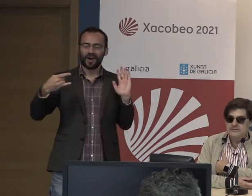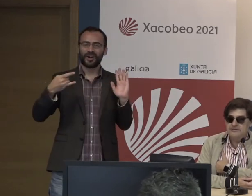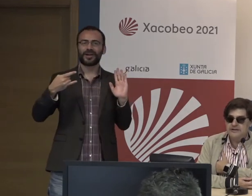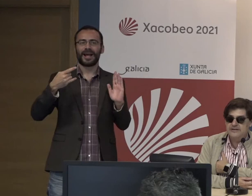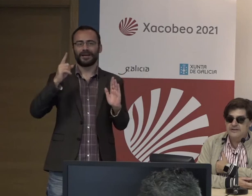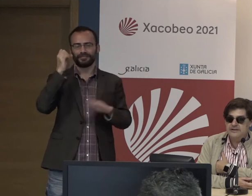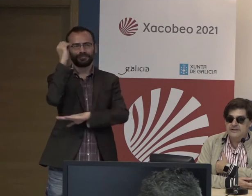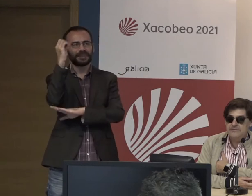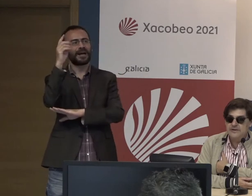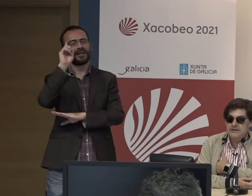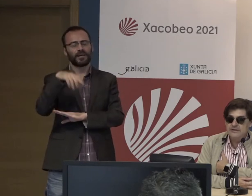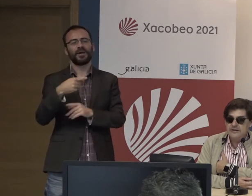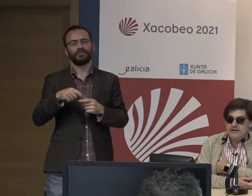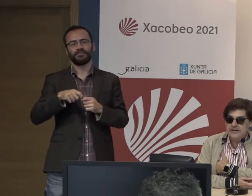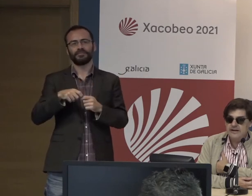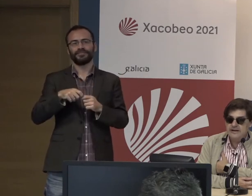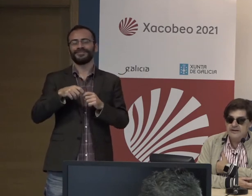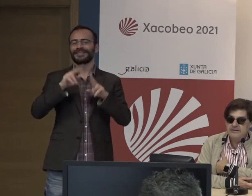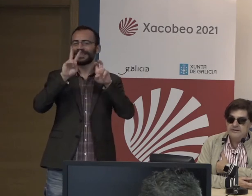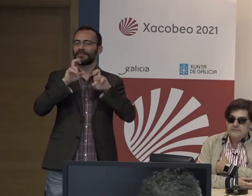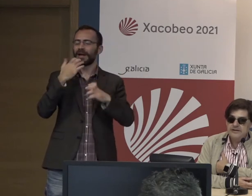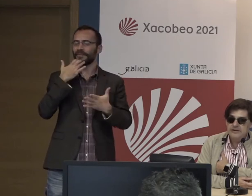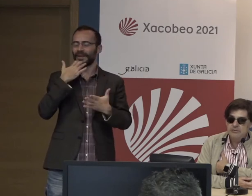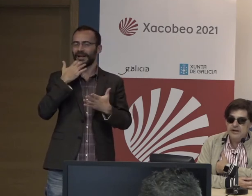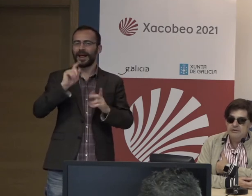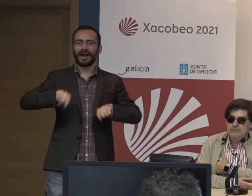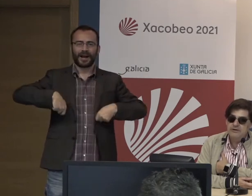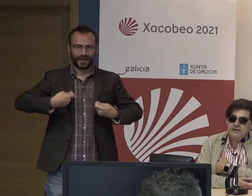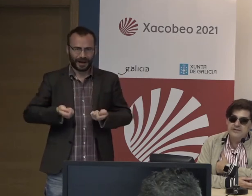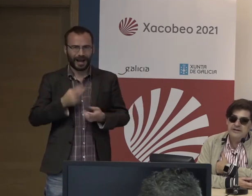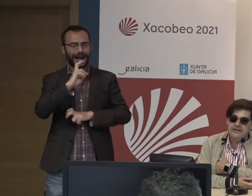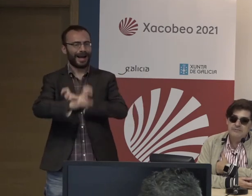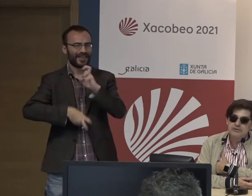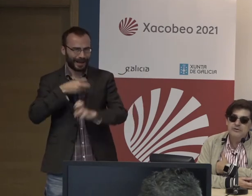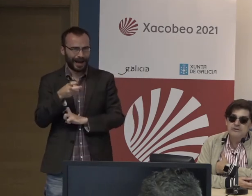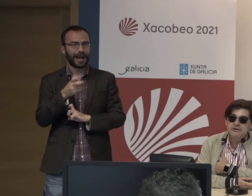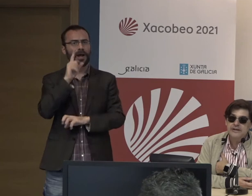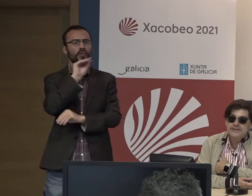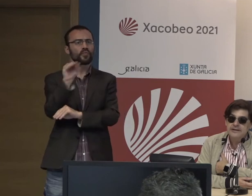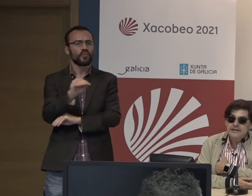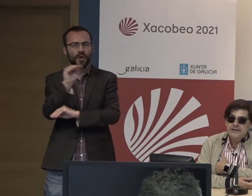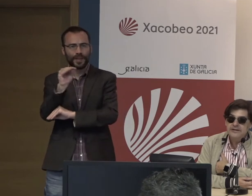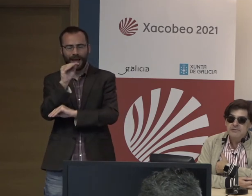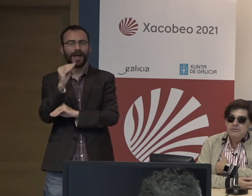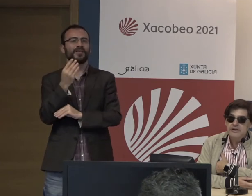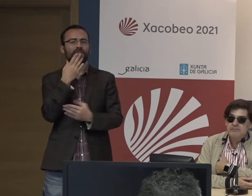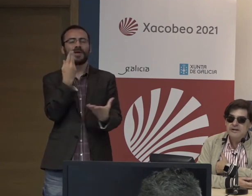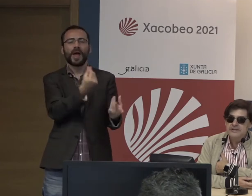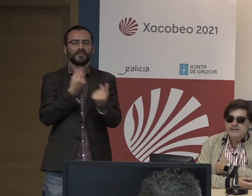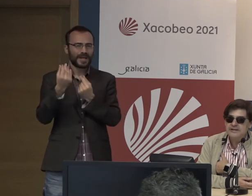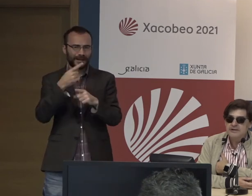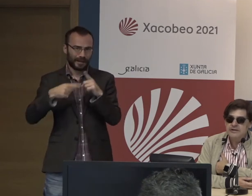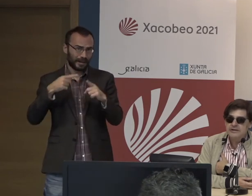de tecnologías de reciclaje y de cuidado del medio ambiente, que también son tecnologías y que también cuidan